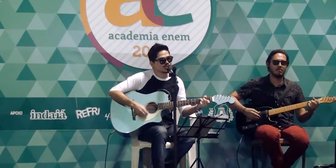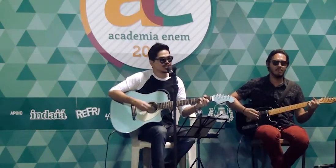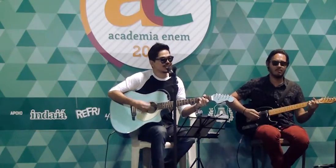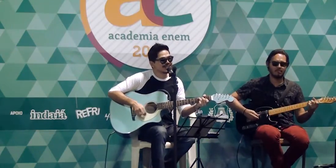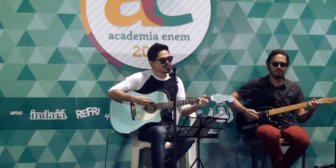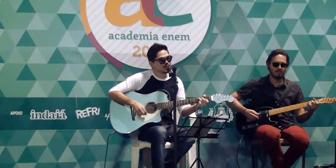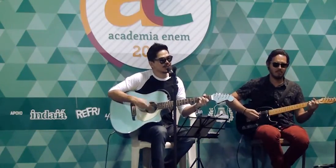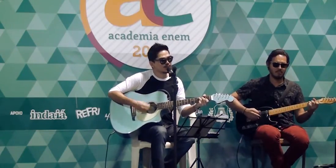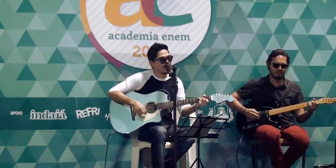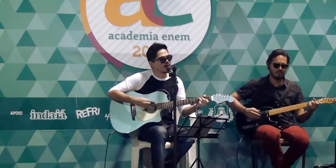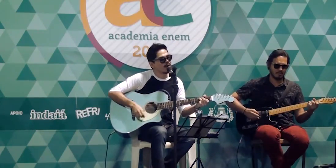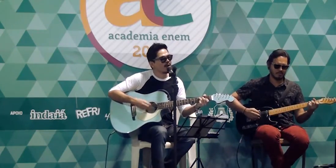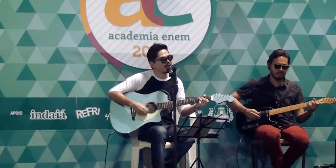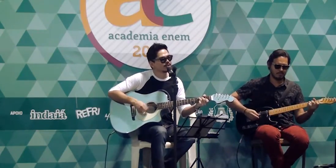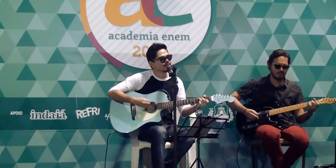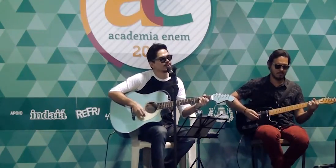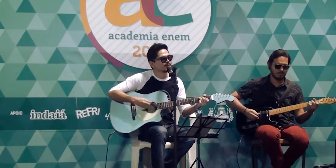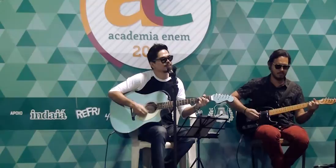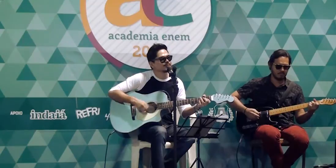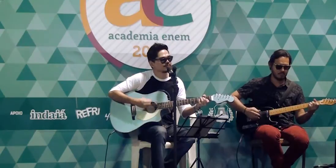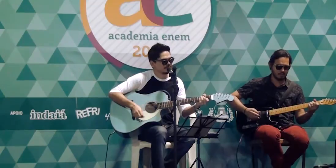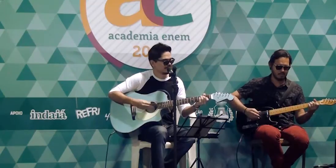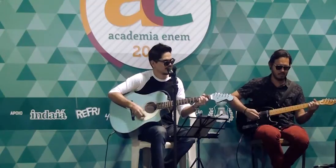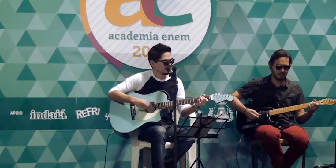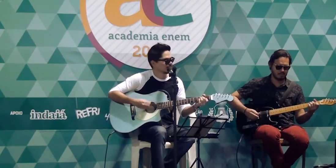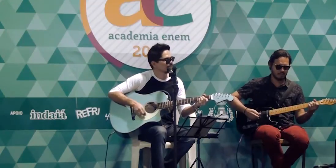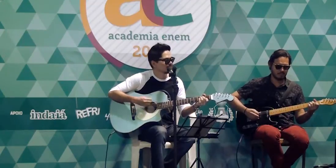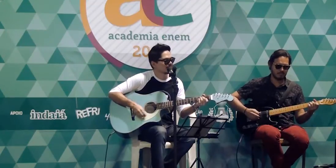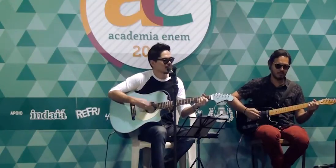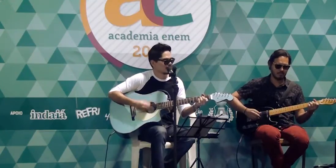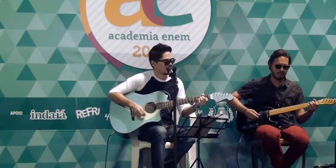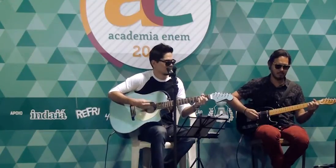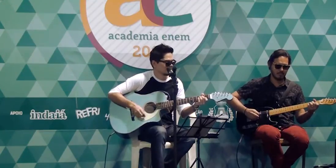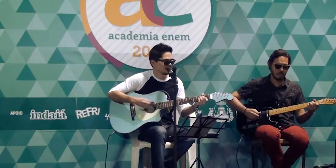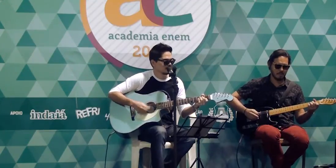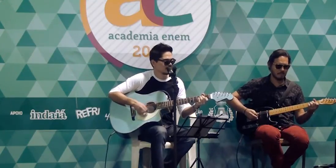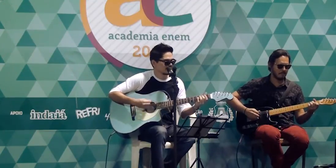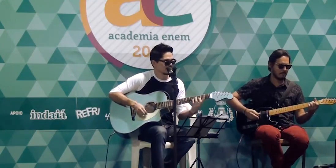Todos os dias quando acordo,